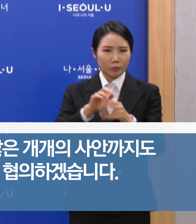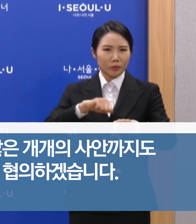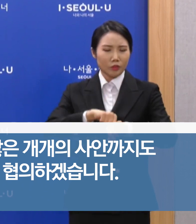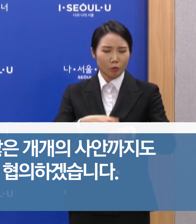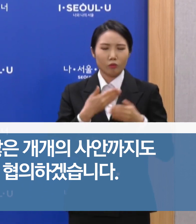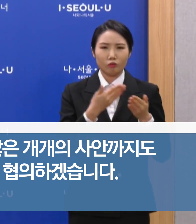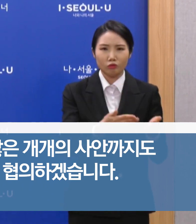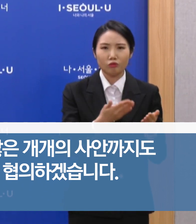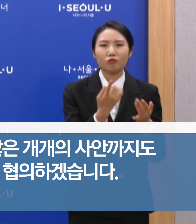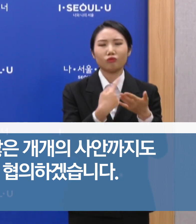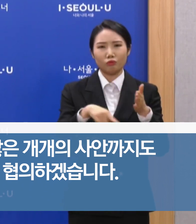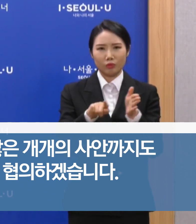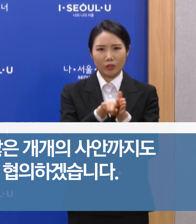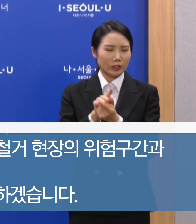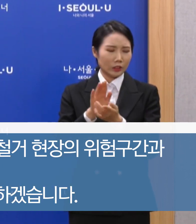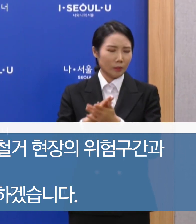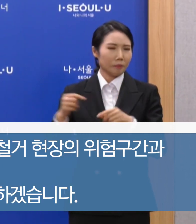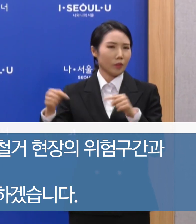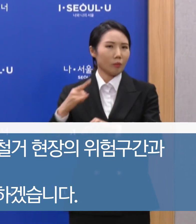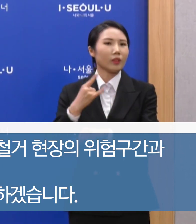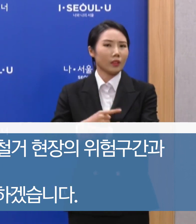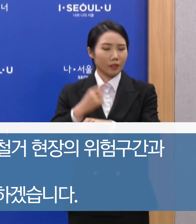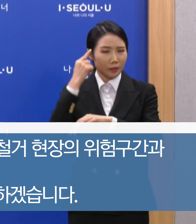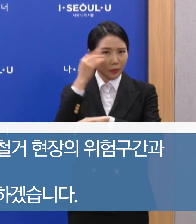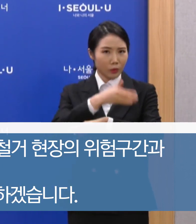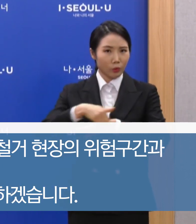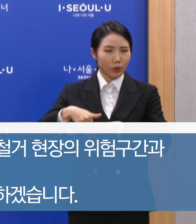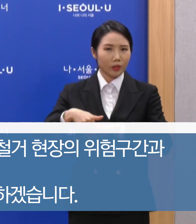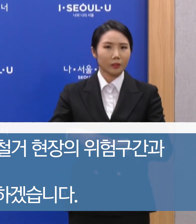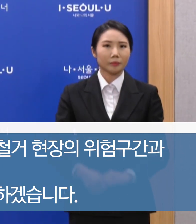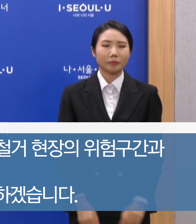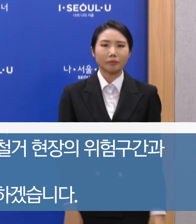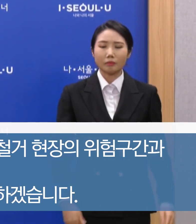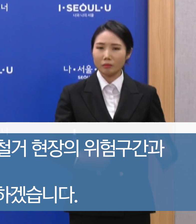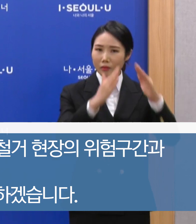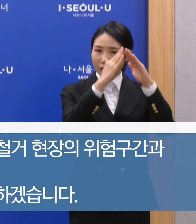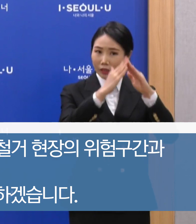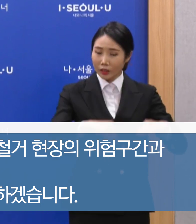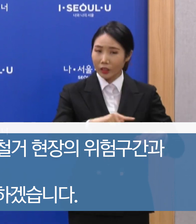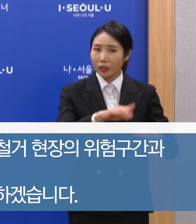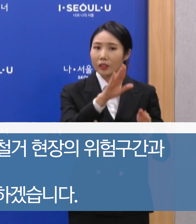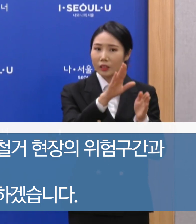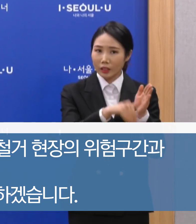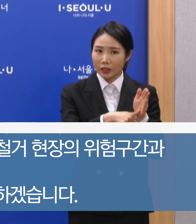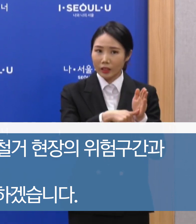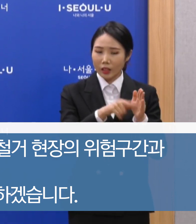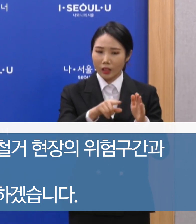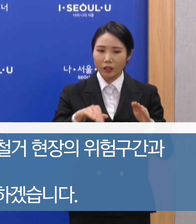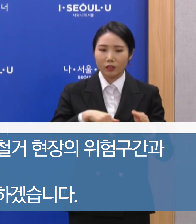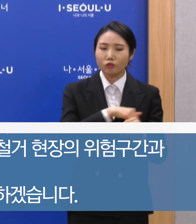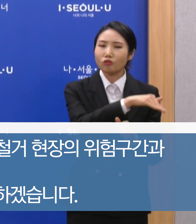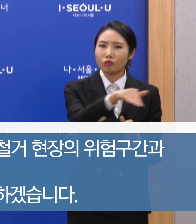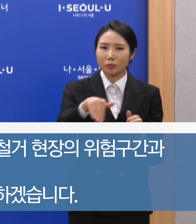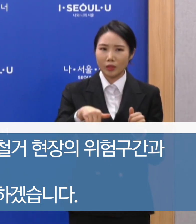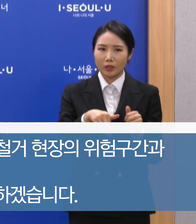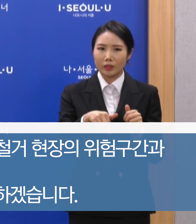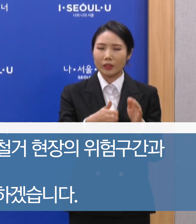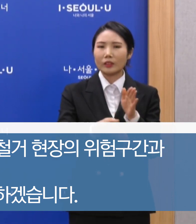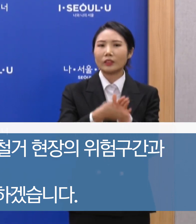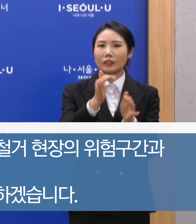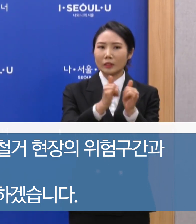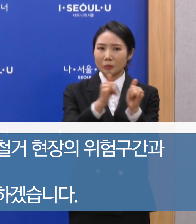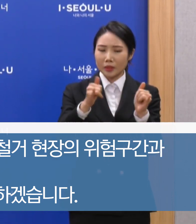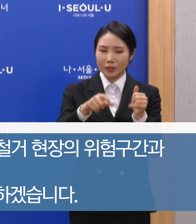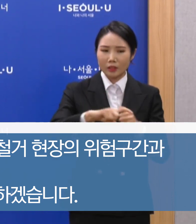국토교통부와 협의하겠습니다. 특히 해체 허가 시 철거 심의를 통해 철거 현장의 위험 구간과 위험